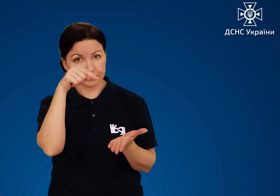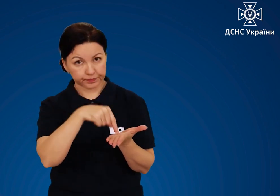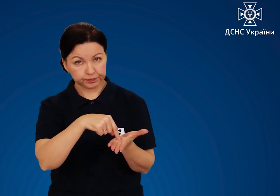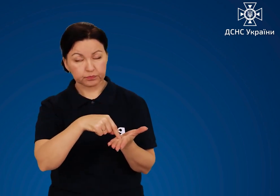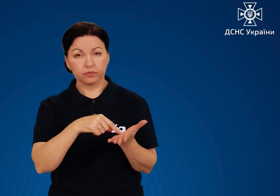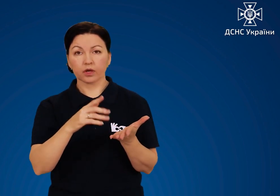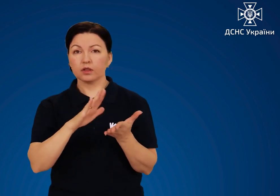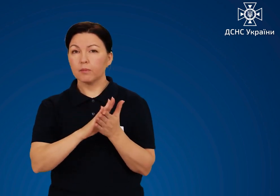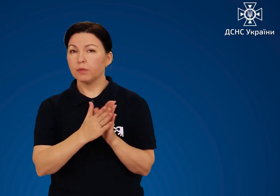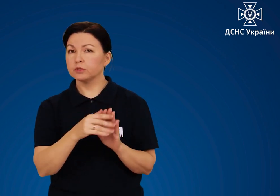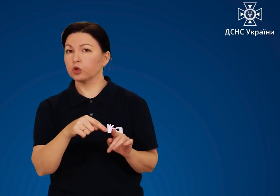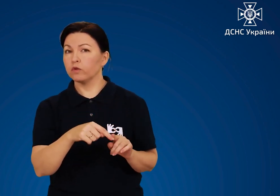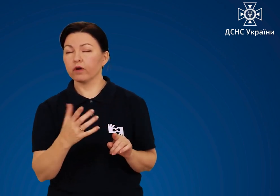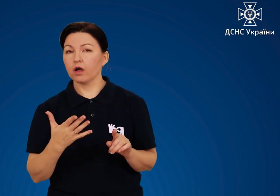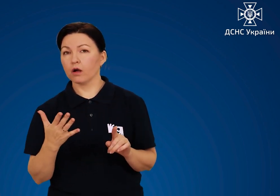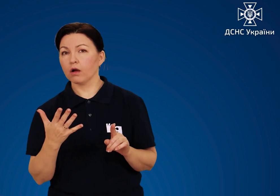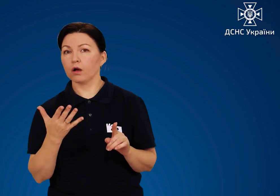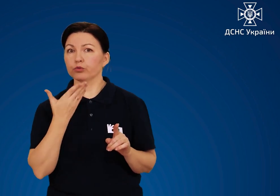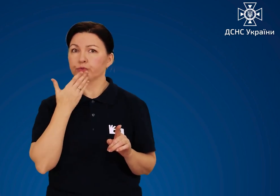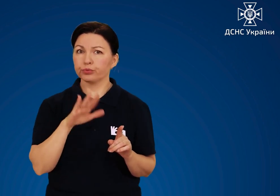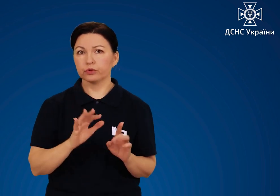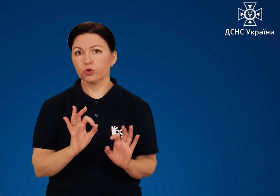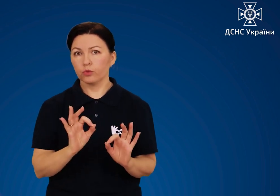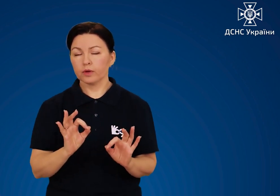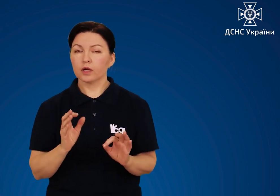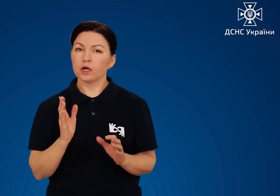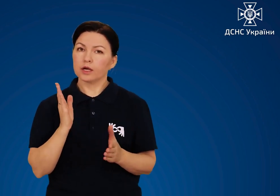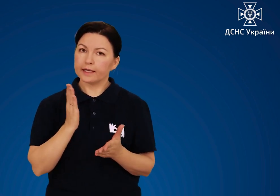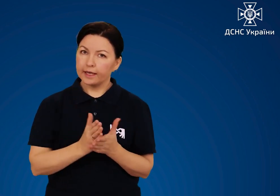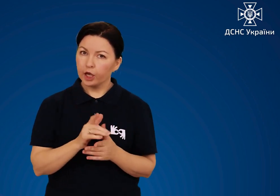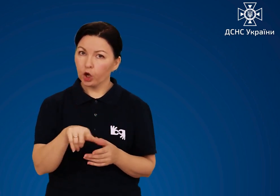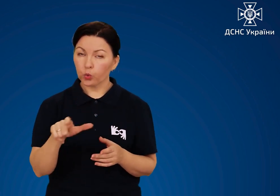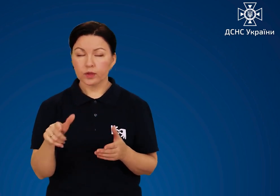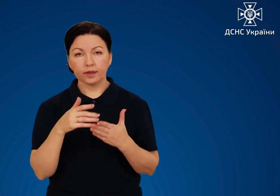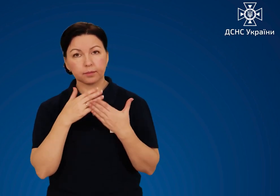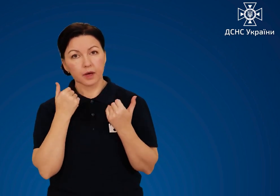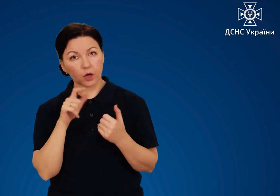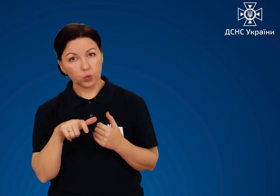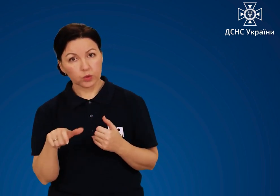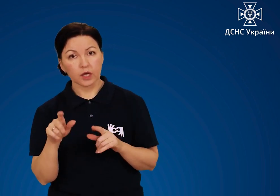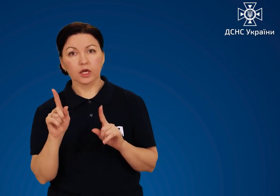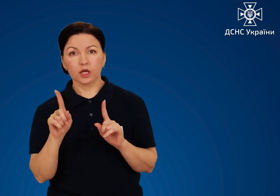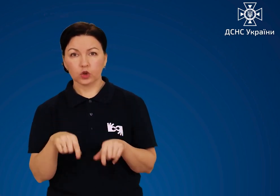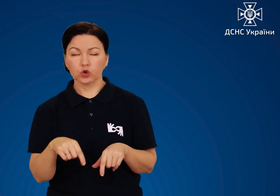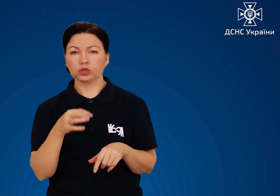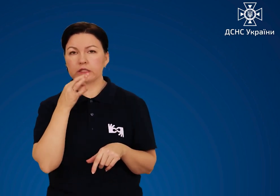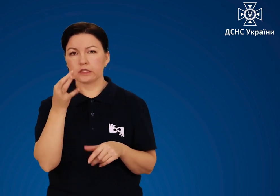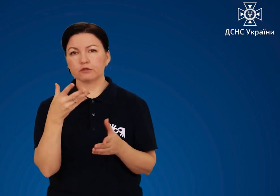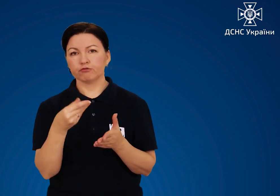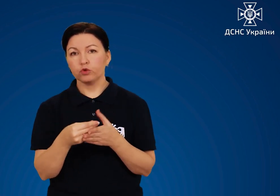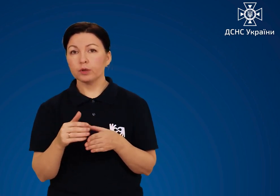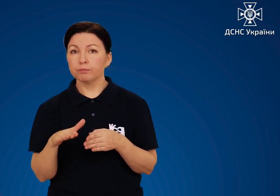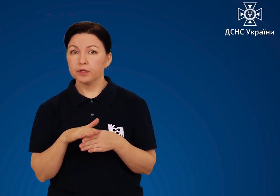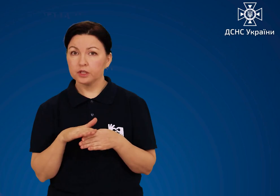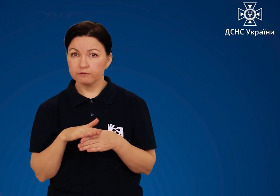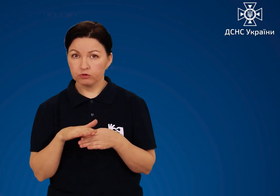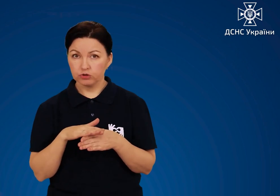пожежі, обстановку на пожежі, наявність людей, а також повідомити своє